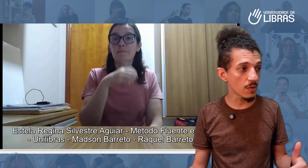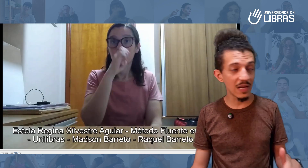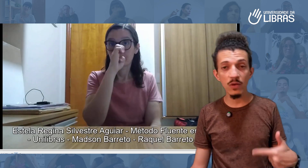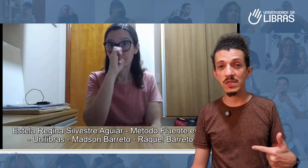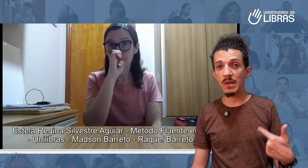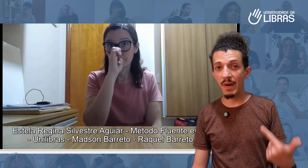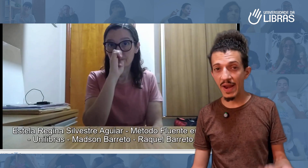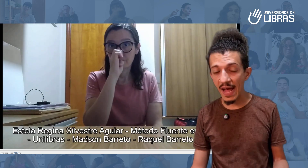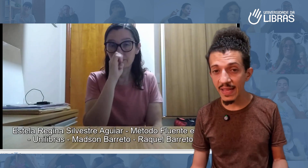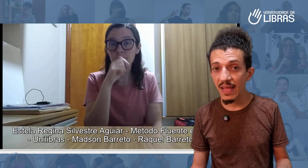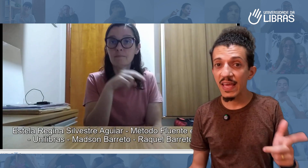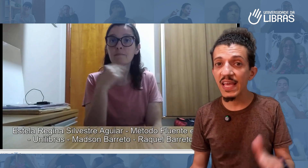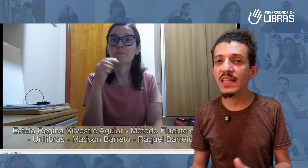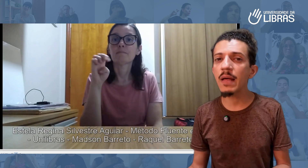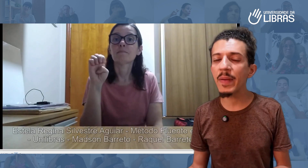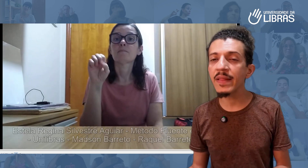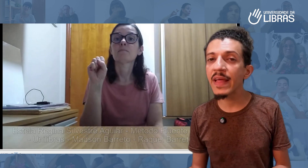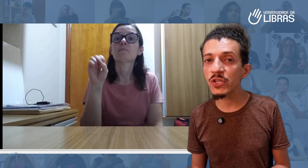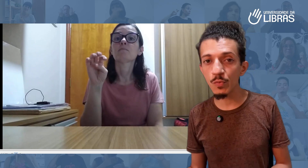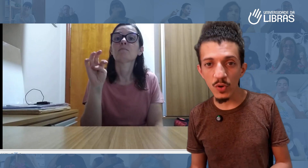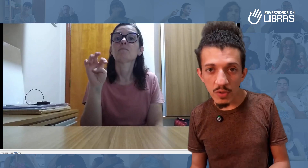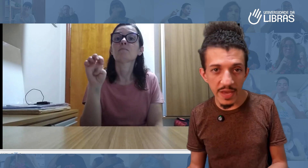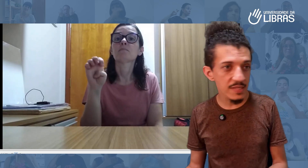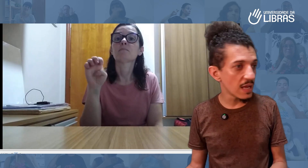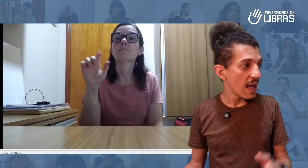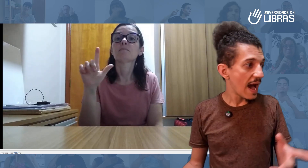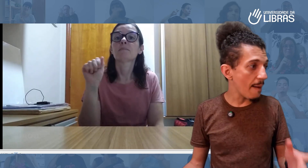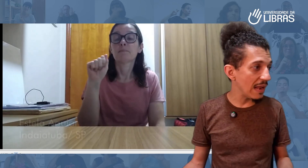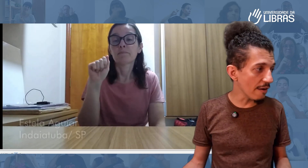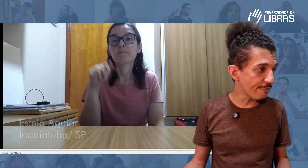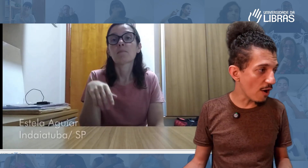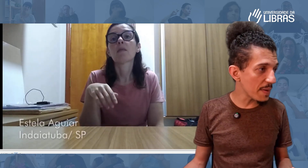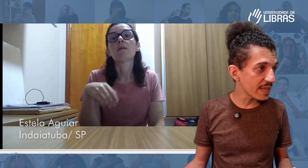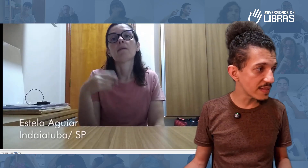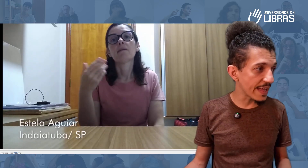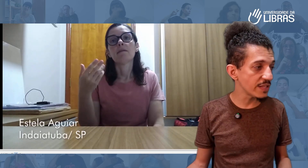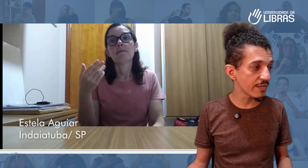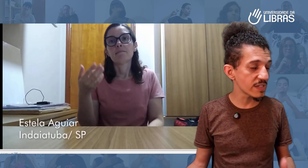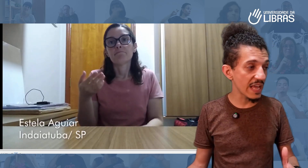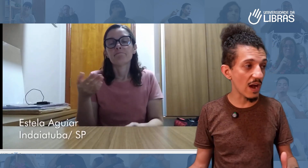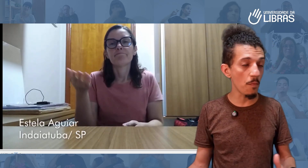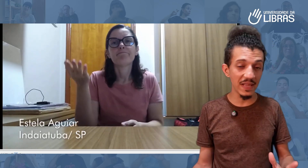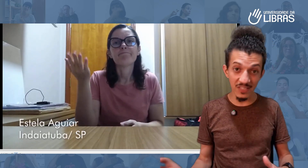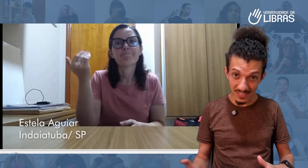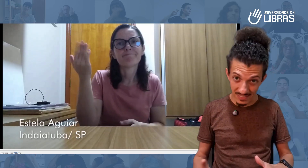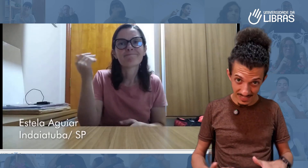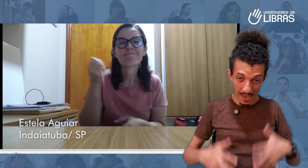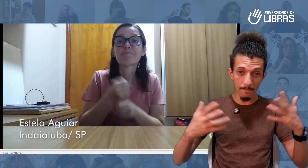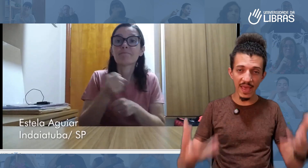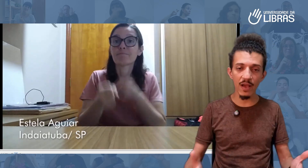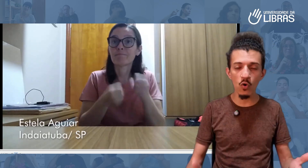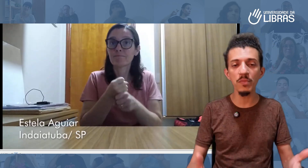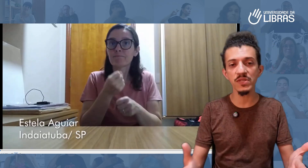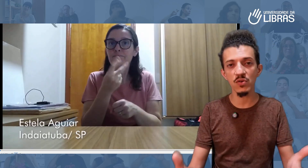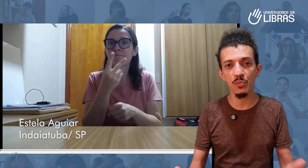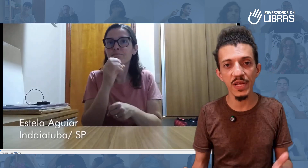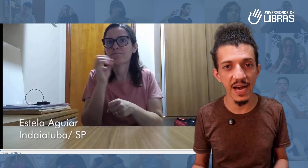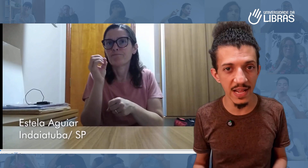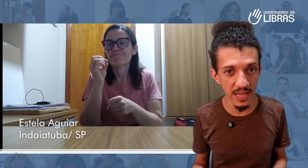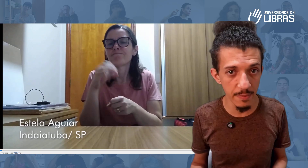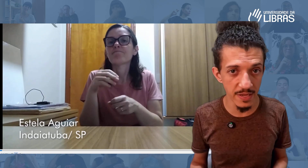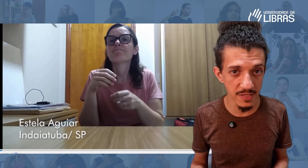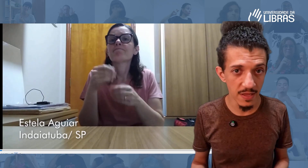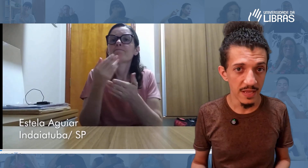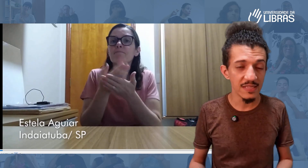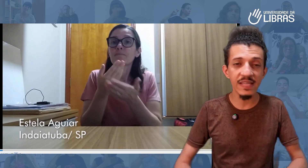Libras é uma língua separada e independente do português. A melhor forma que tem de você realmente saber como se comunicar